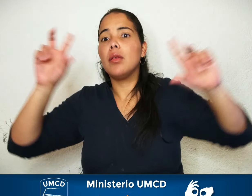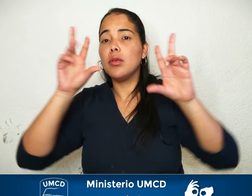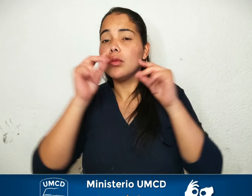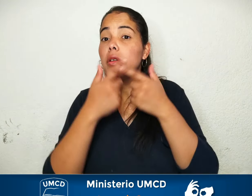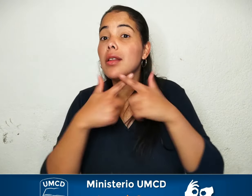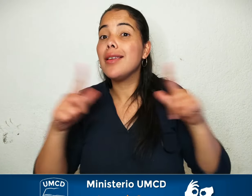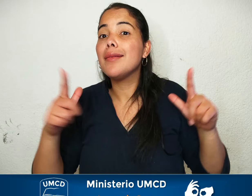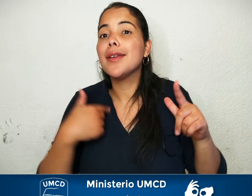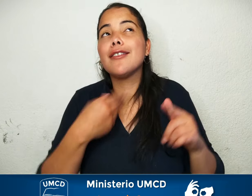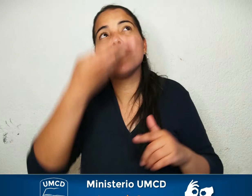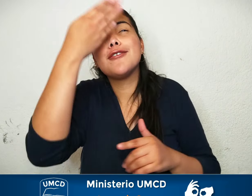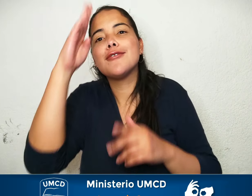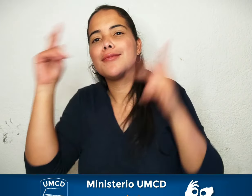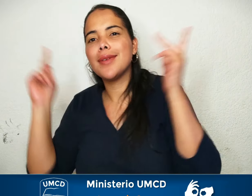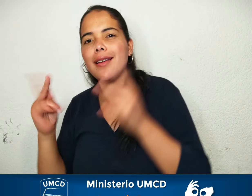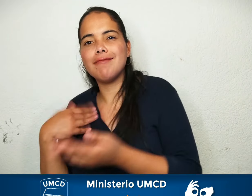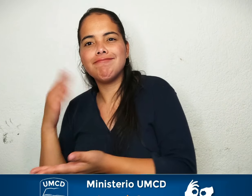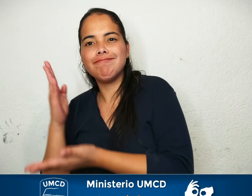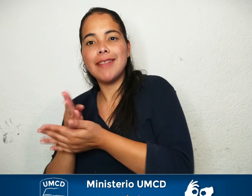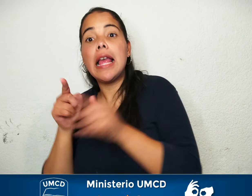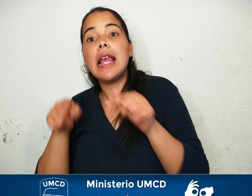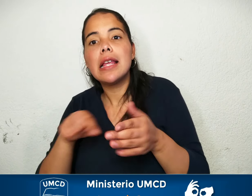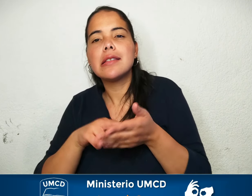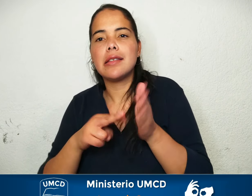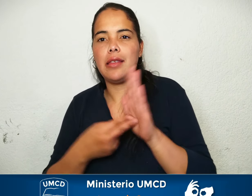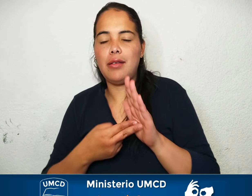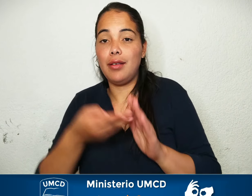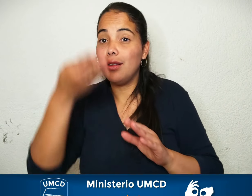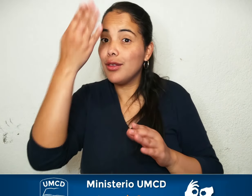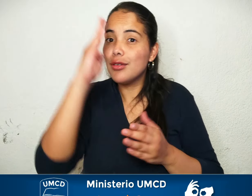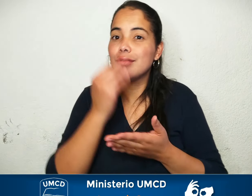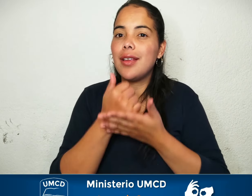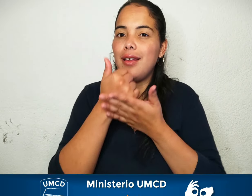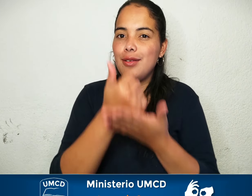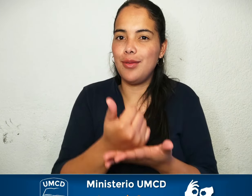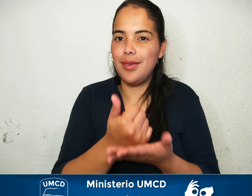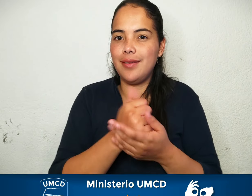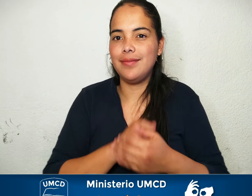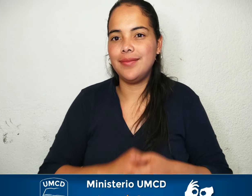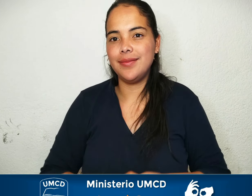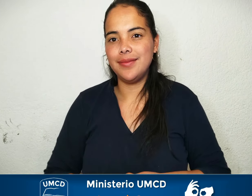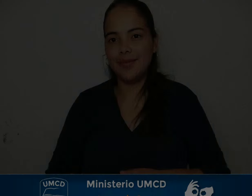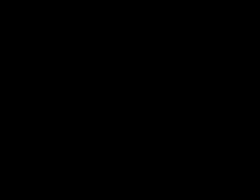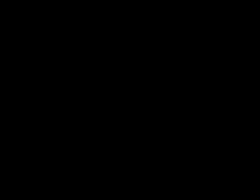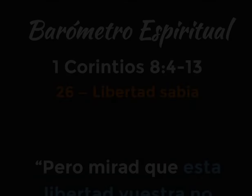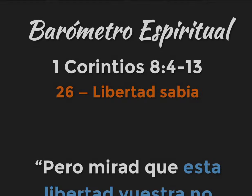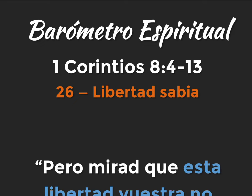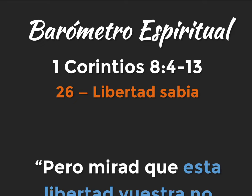libertad sea ofensa para otras personas. Que Dios nos ayude en esto.